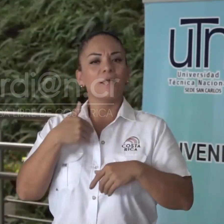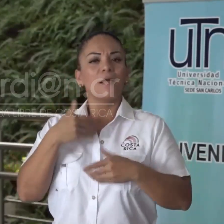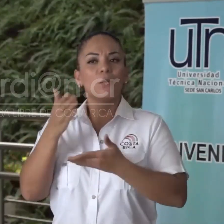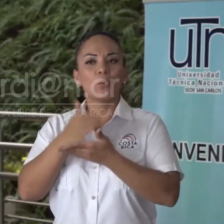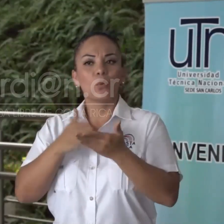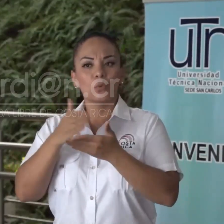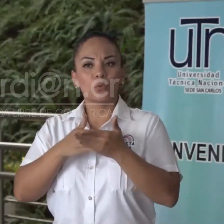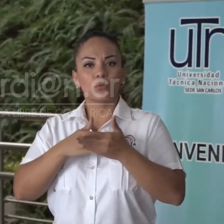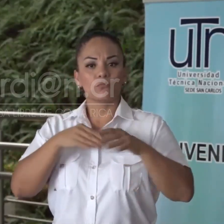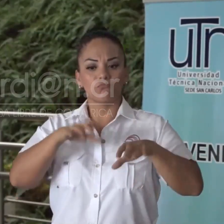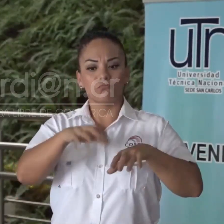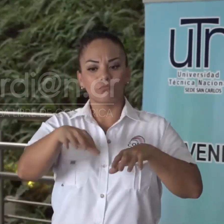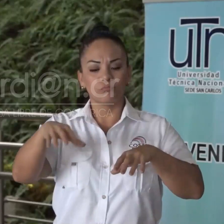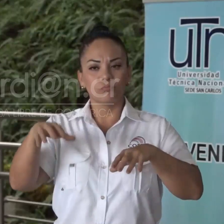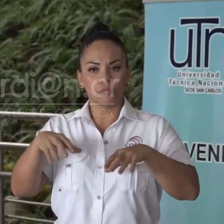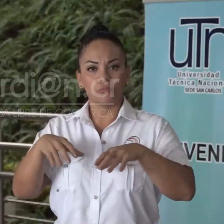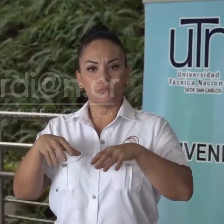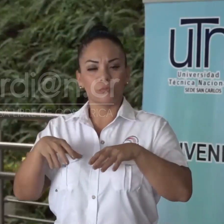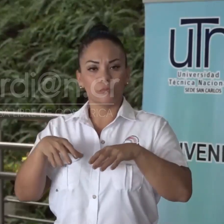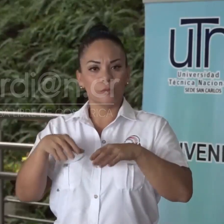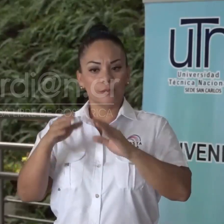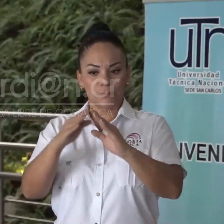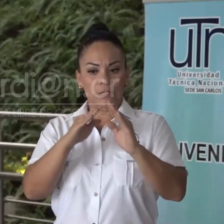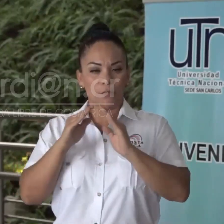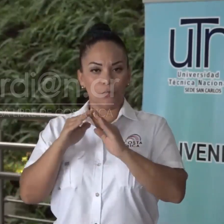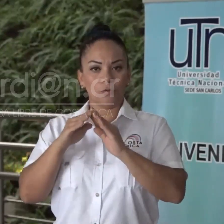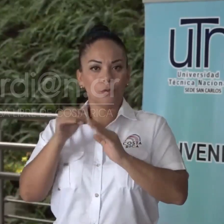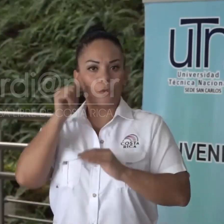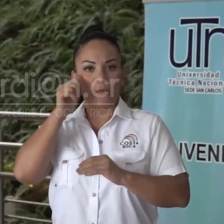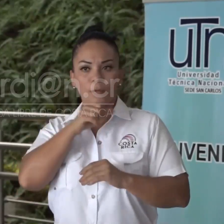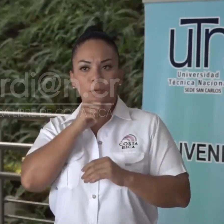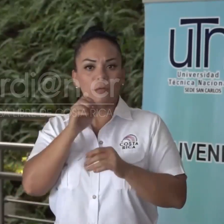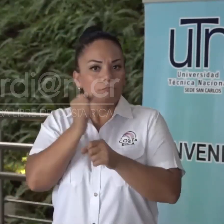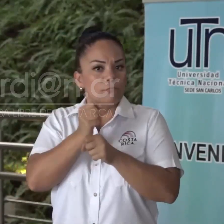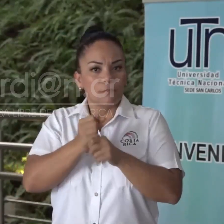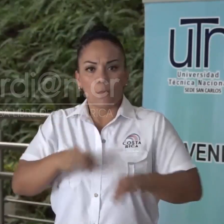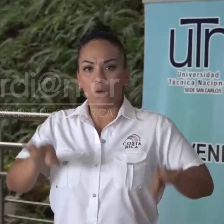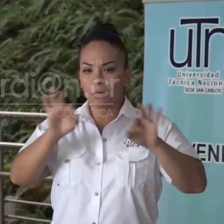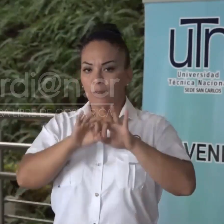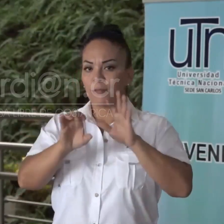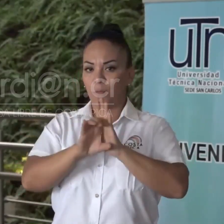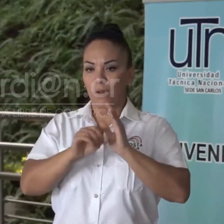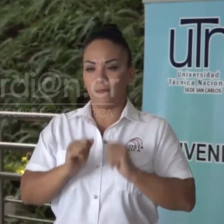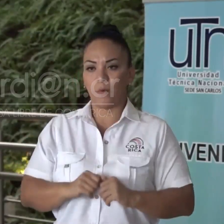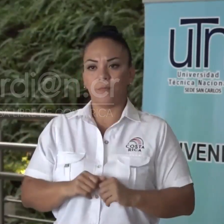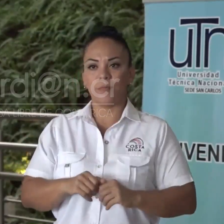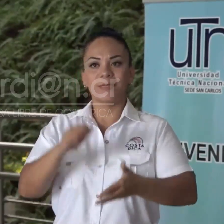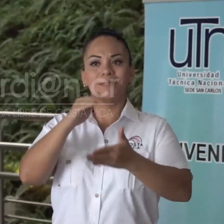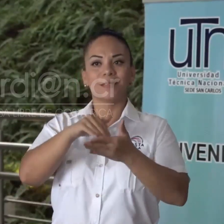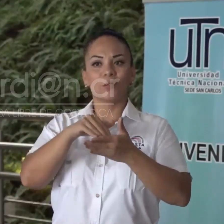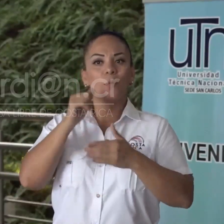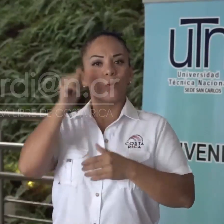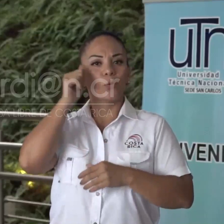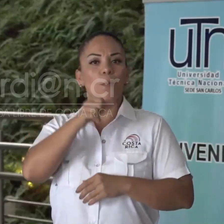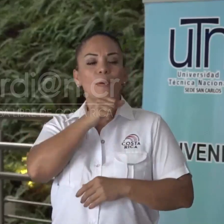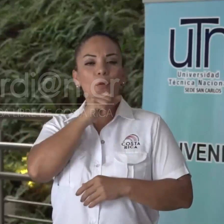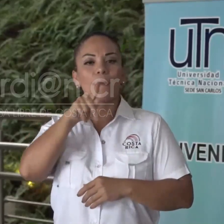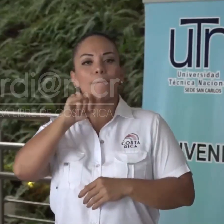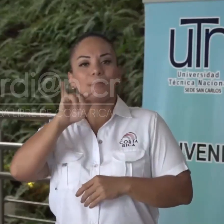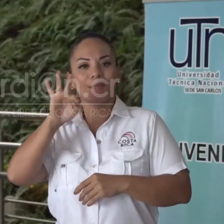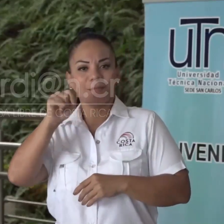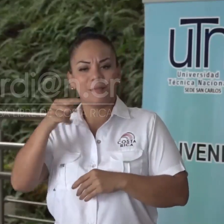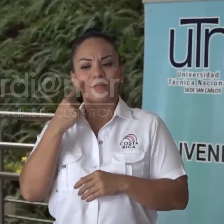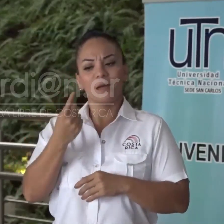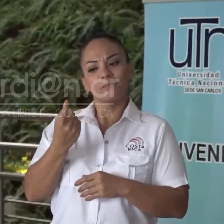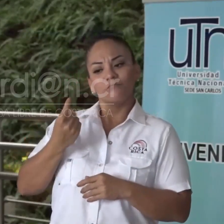algunos centros de adulto mayor que hacen trabajos muy importantes, que incluso, por ejemplo, en el caso del Centro para el Adulto Mayor de Pital, hace